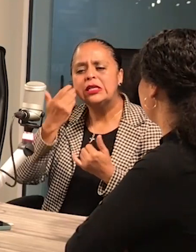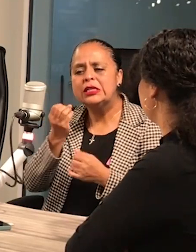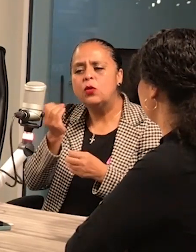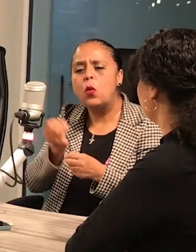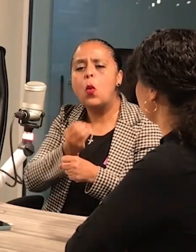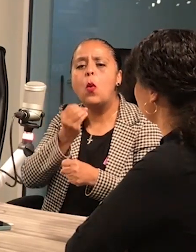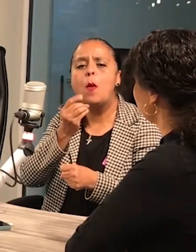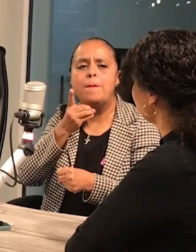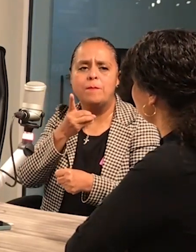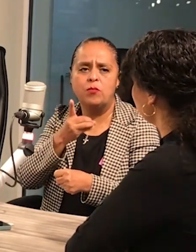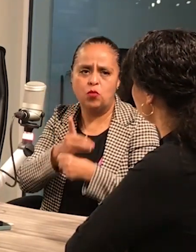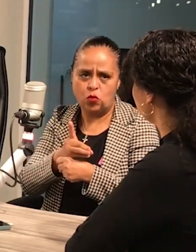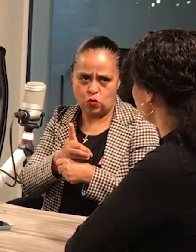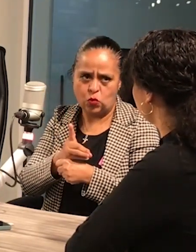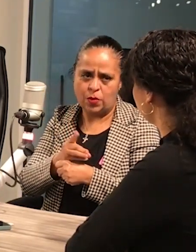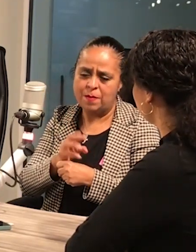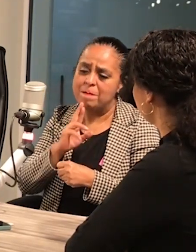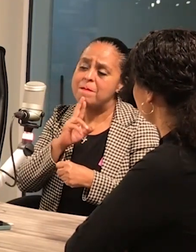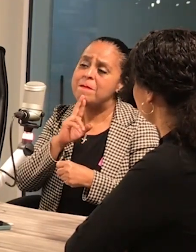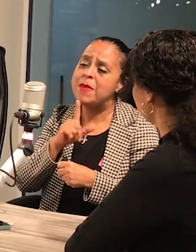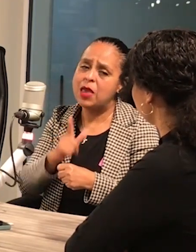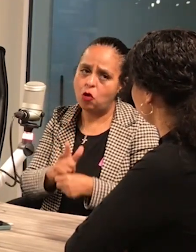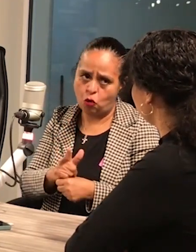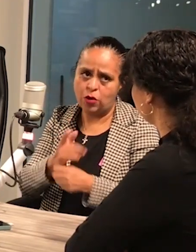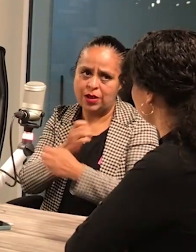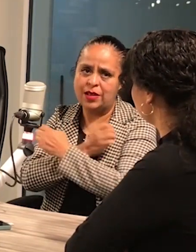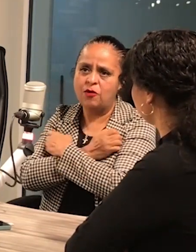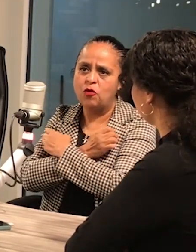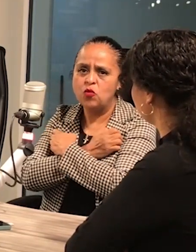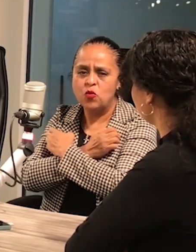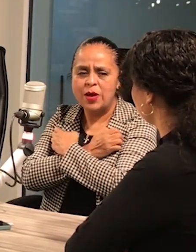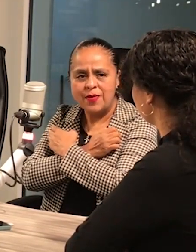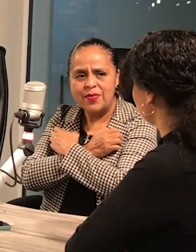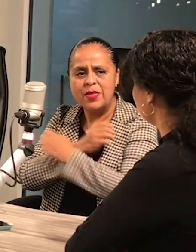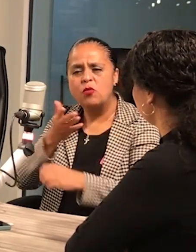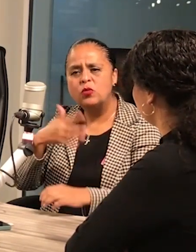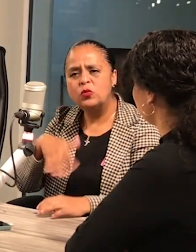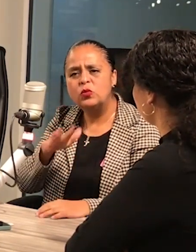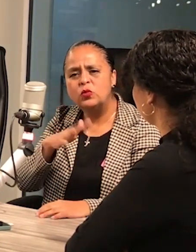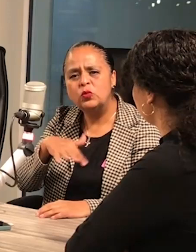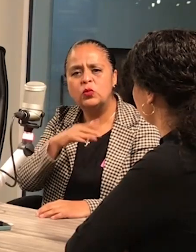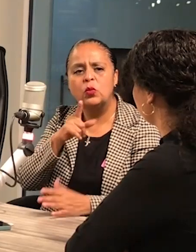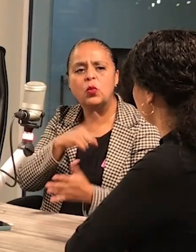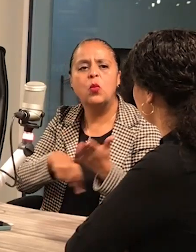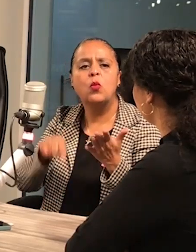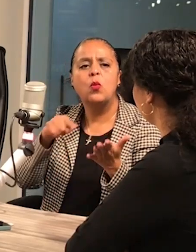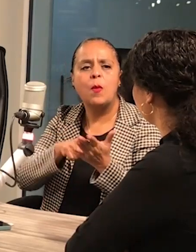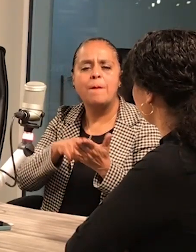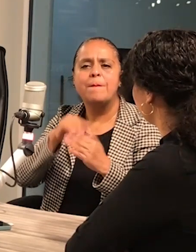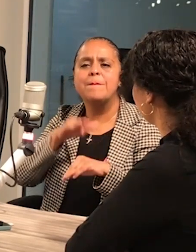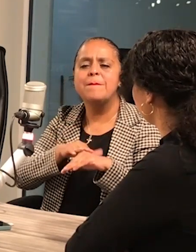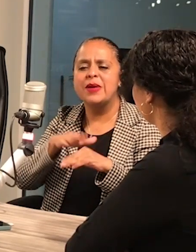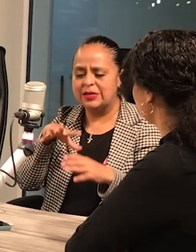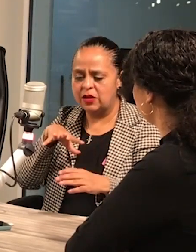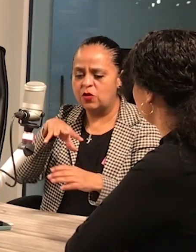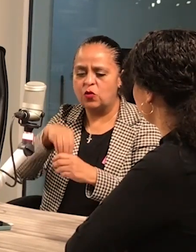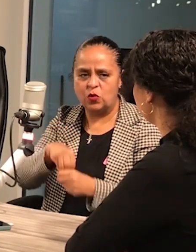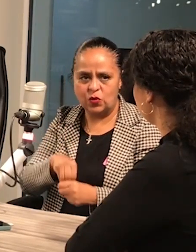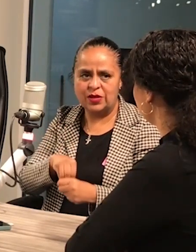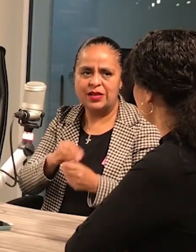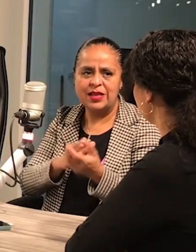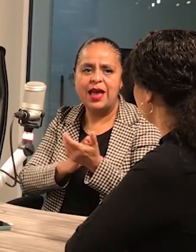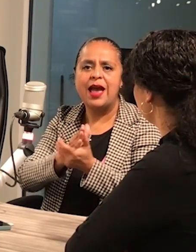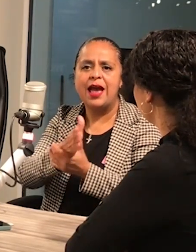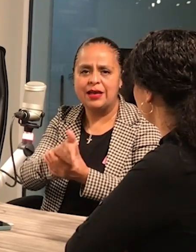oportunidades o de estas pues mejoras, ¿no?, en la cuestión educativa y de buscar pues lugares con un poquito más de inclusión, un poquito más de